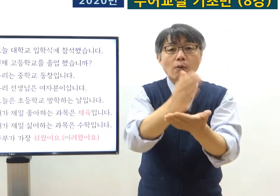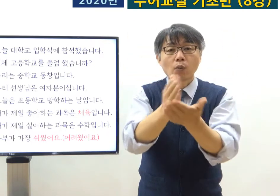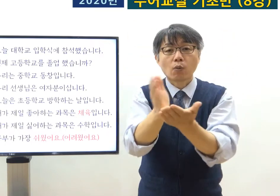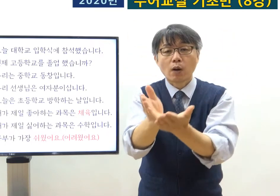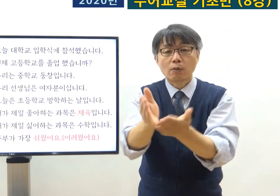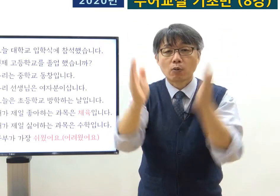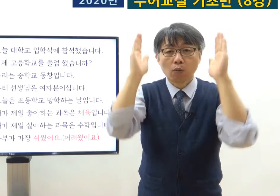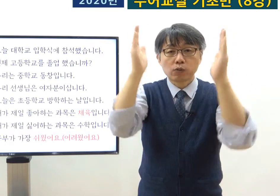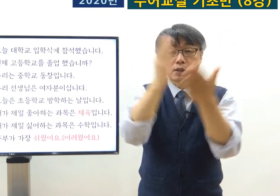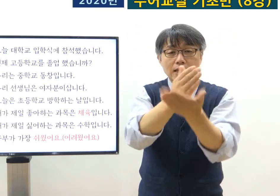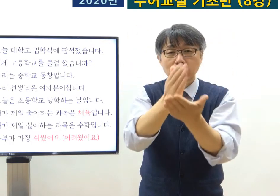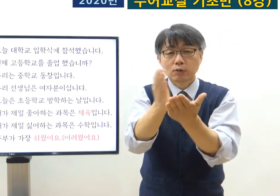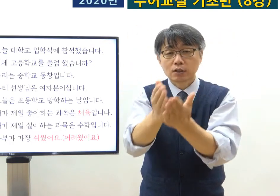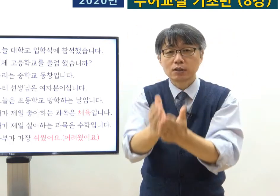과목, 공부를 이렇게 나누는 거는